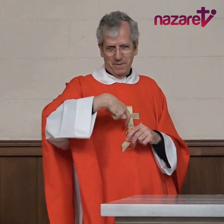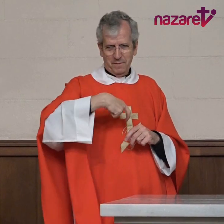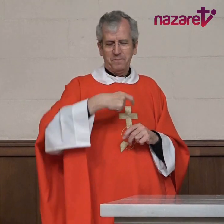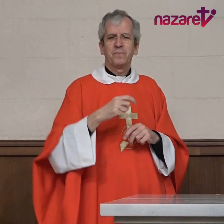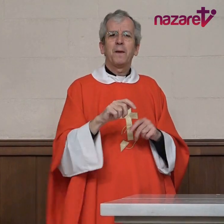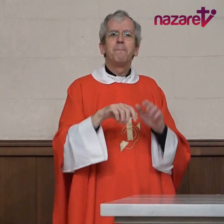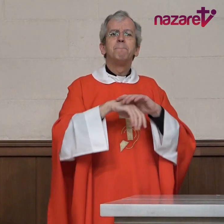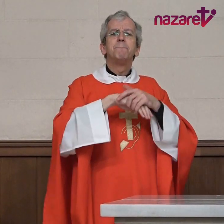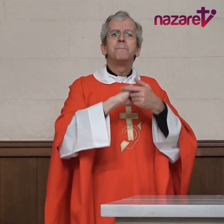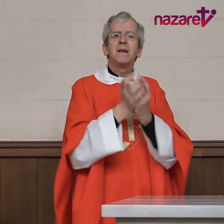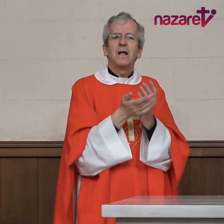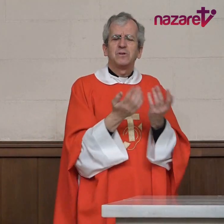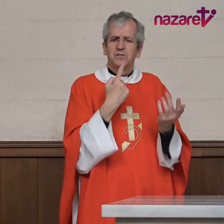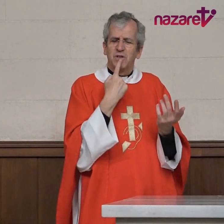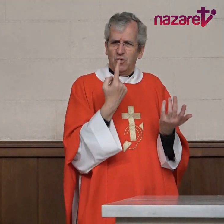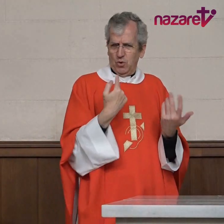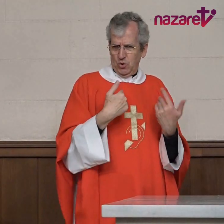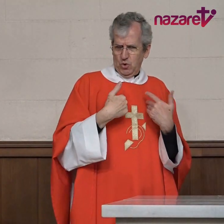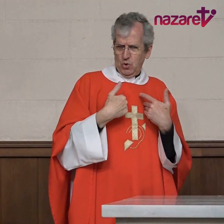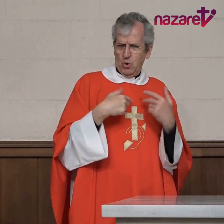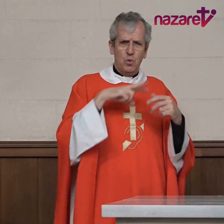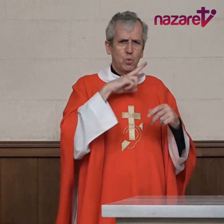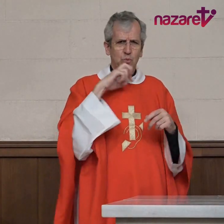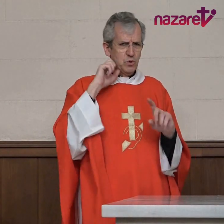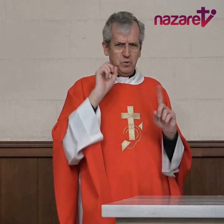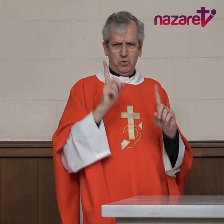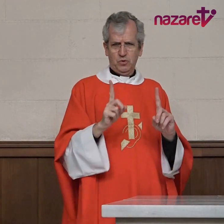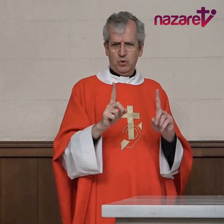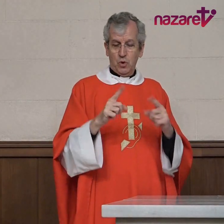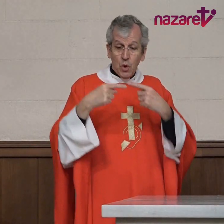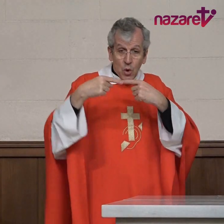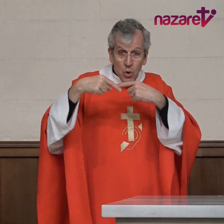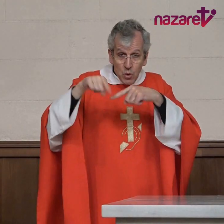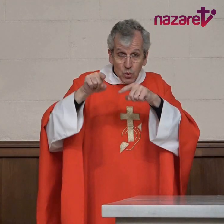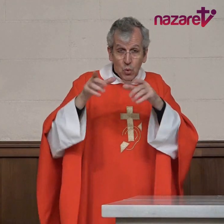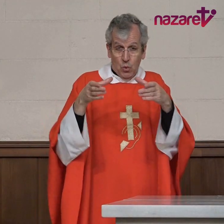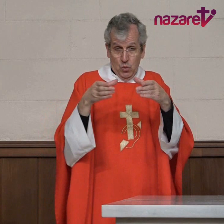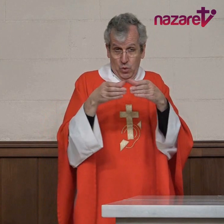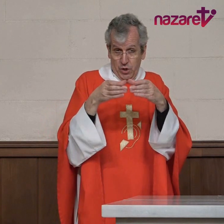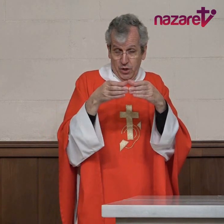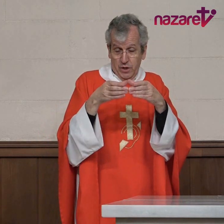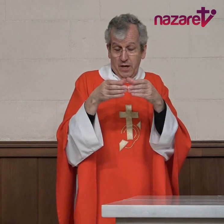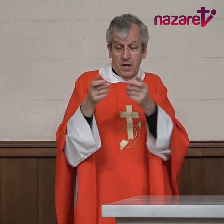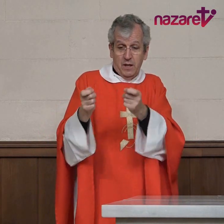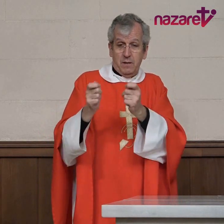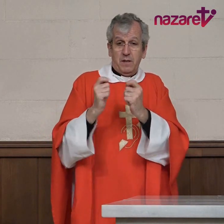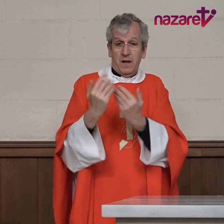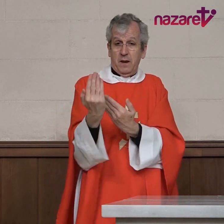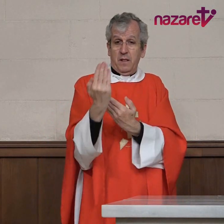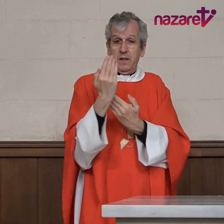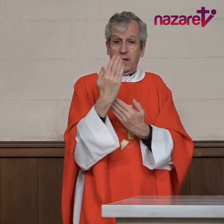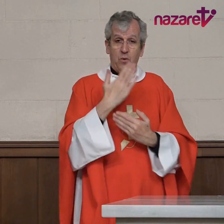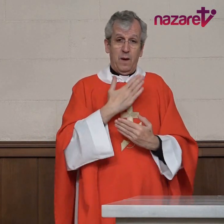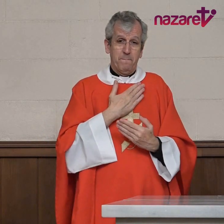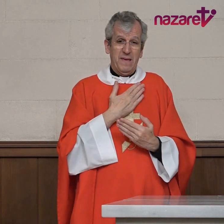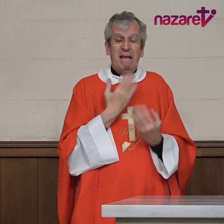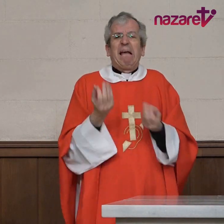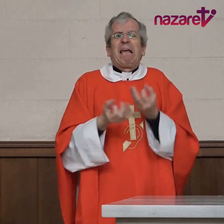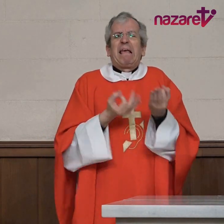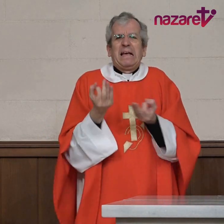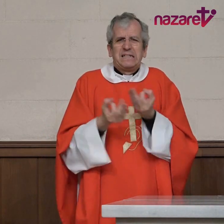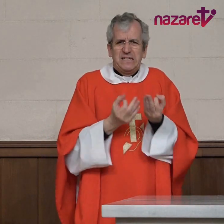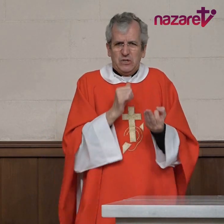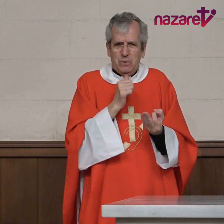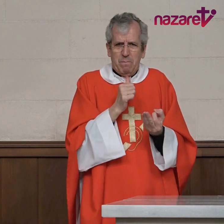Pilato replicó: ¿Acaso yo soy judío? Tu gente y los sumos sacerdotes te han entregado a mí. ¿Qué has